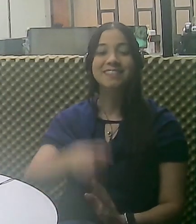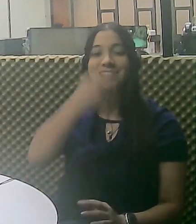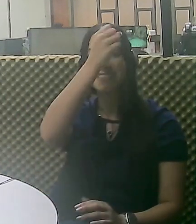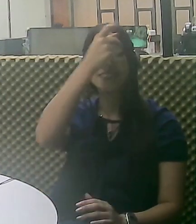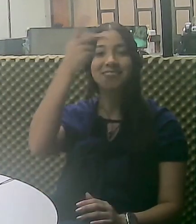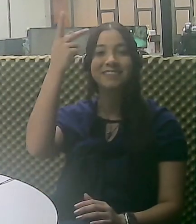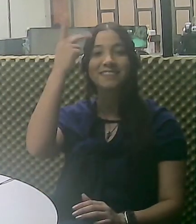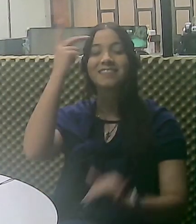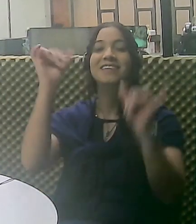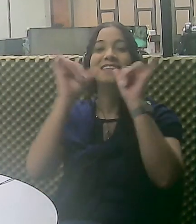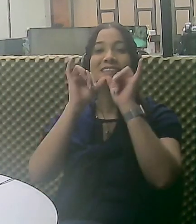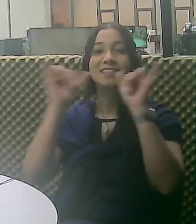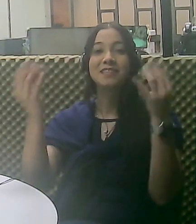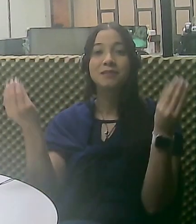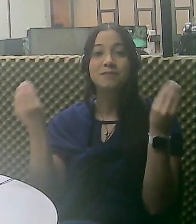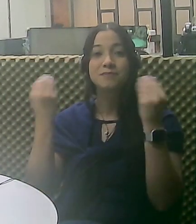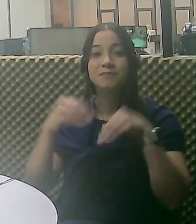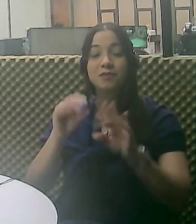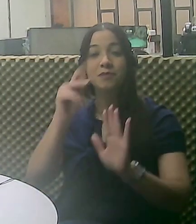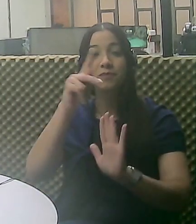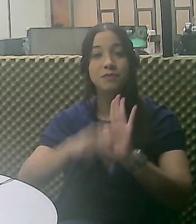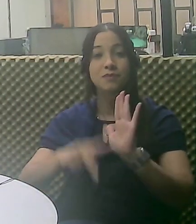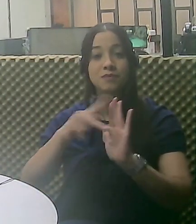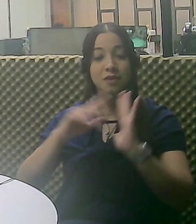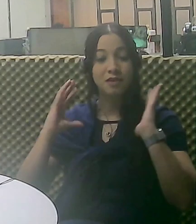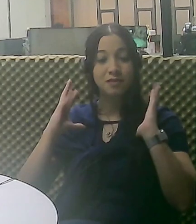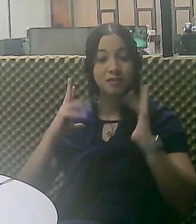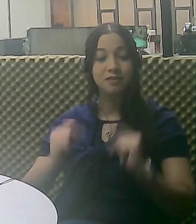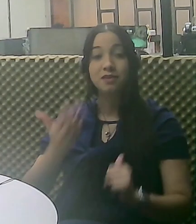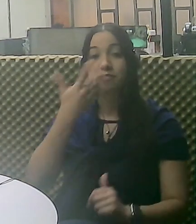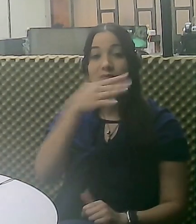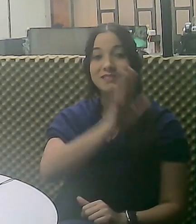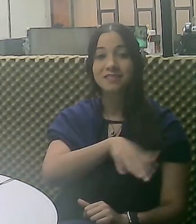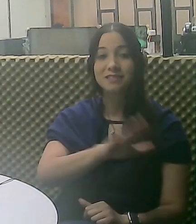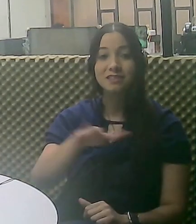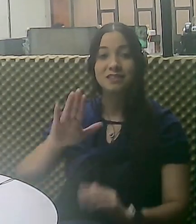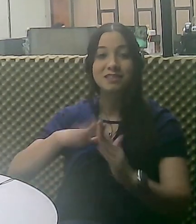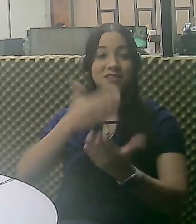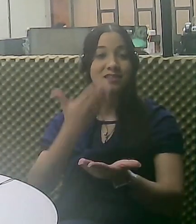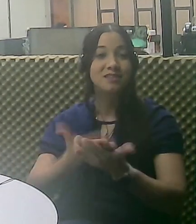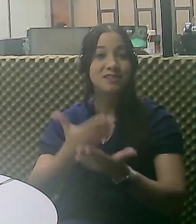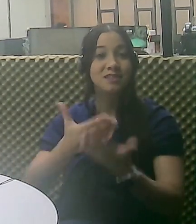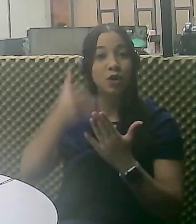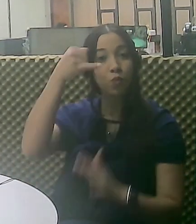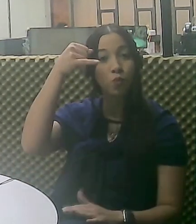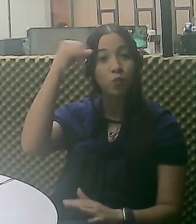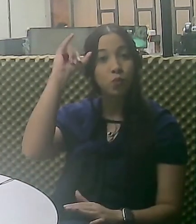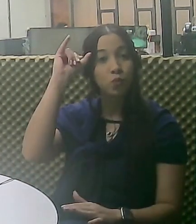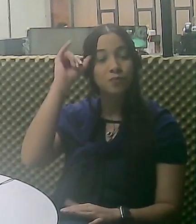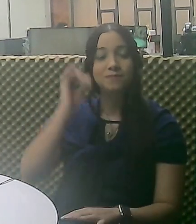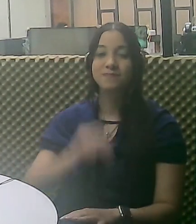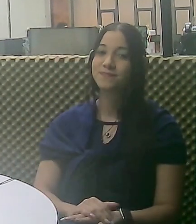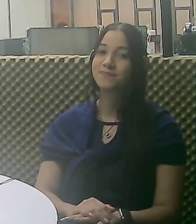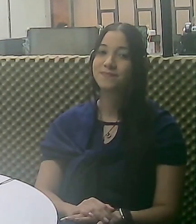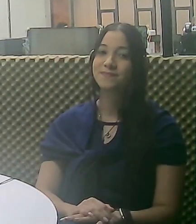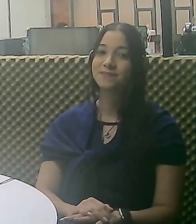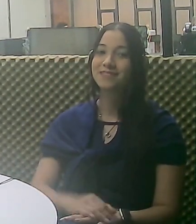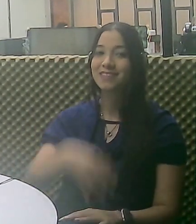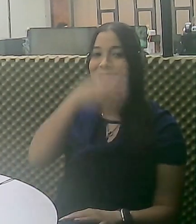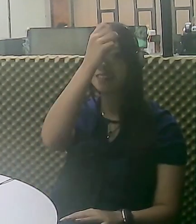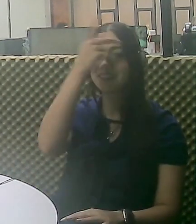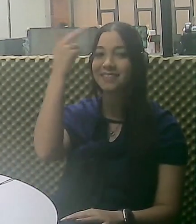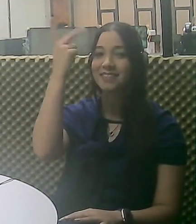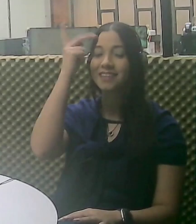Prefeitura anuncia a implementação do projeto Sanitaristas Mirins em escolas da zona rural. O